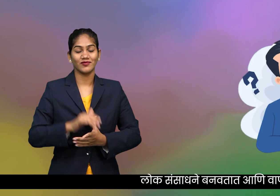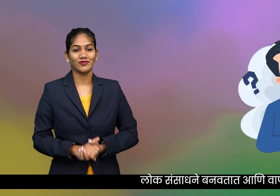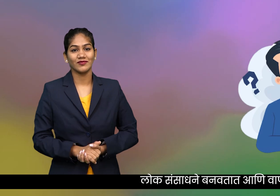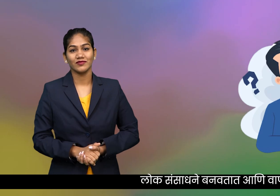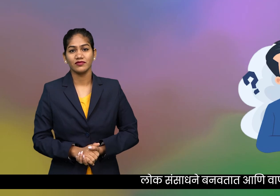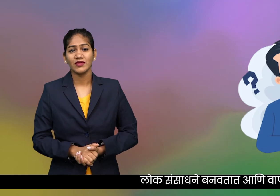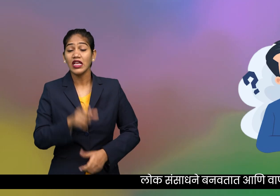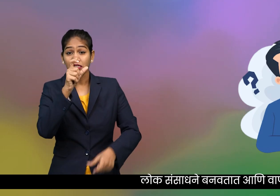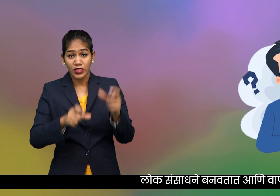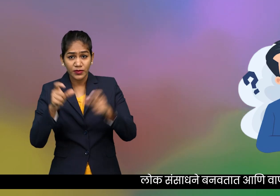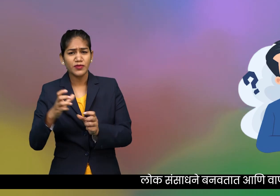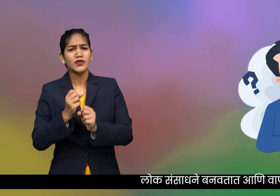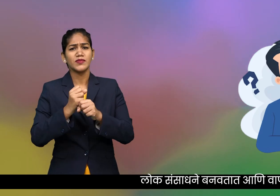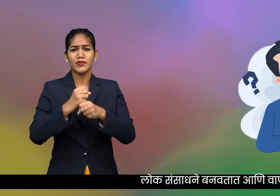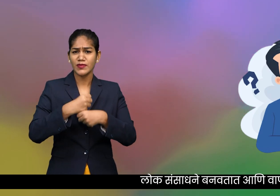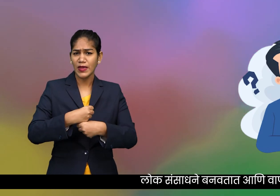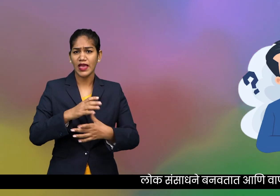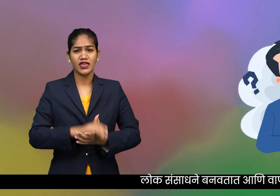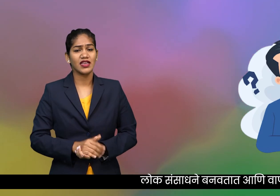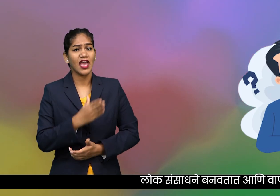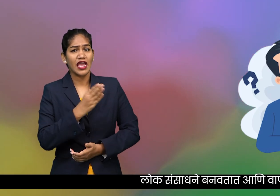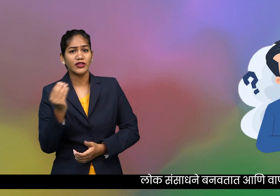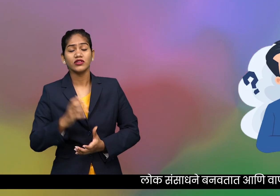लोक संसाधने बनवतात आणि वापरतात